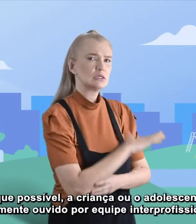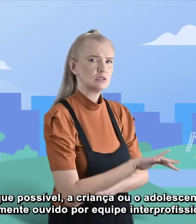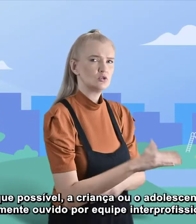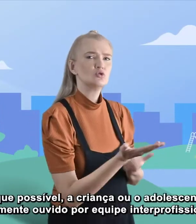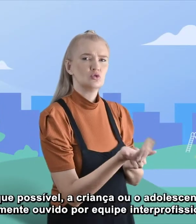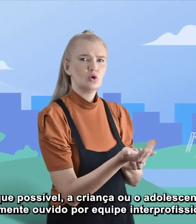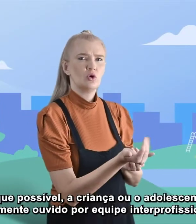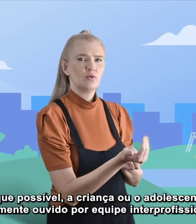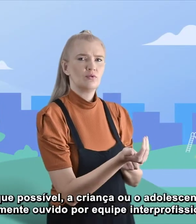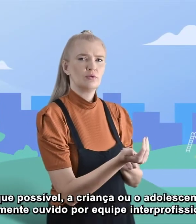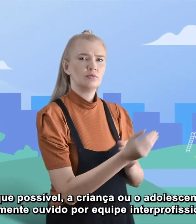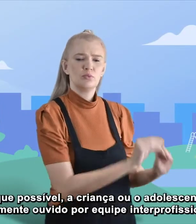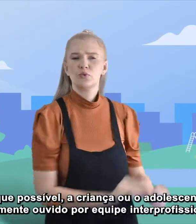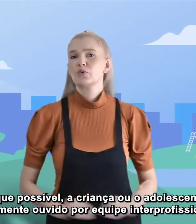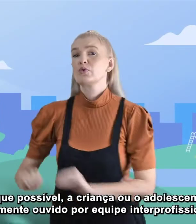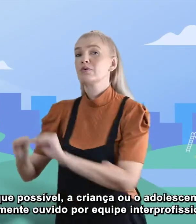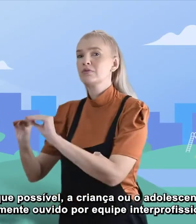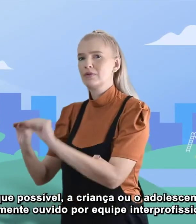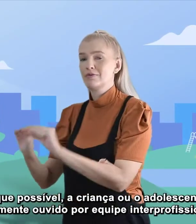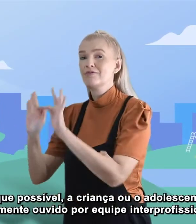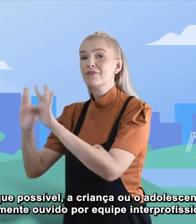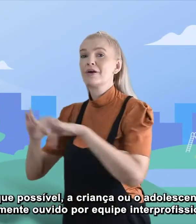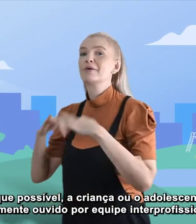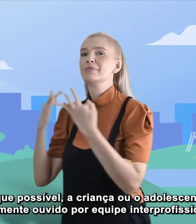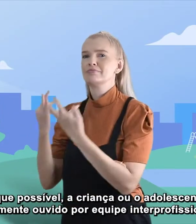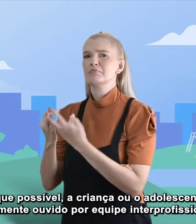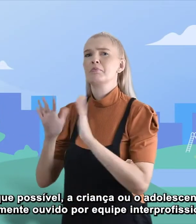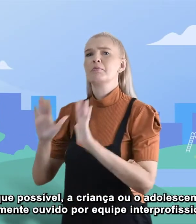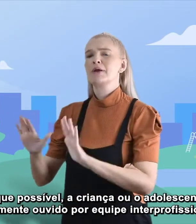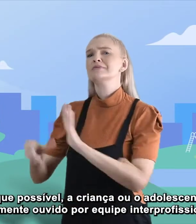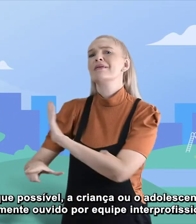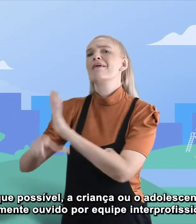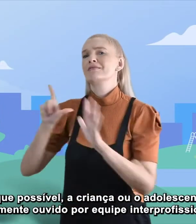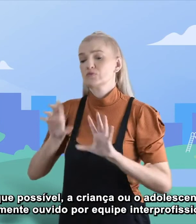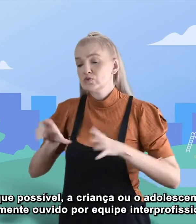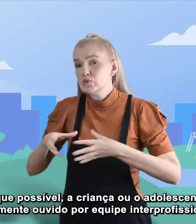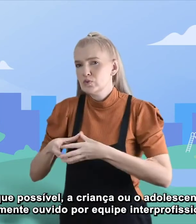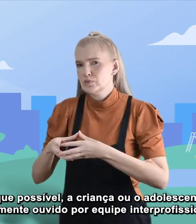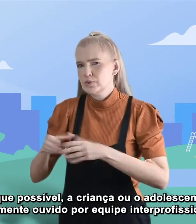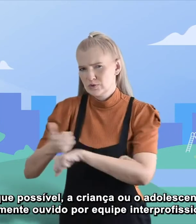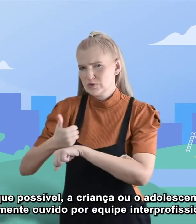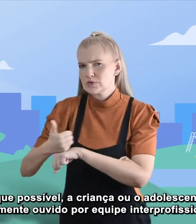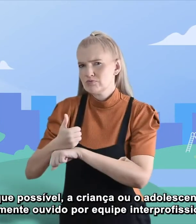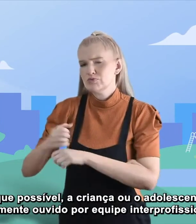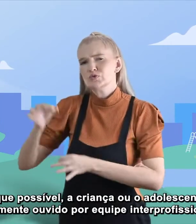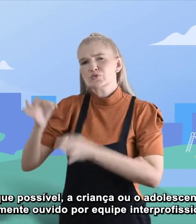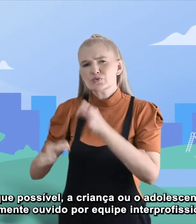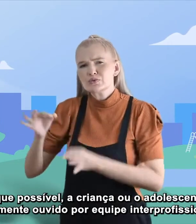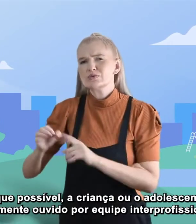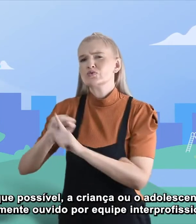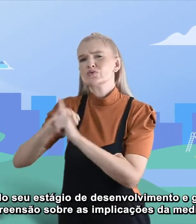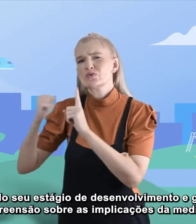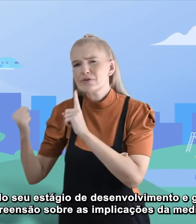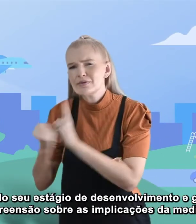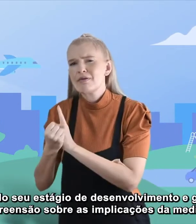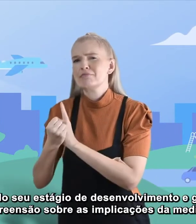Sempre que possível, a criança ou o adolescente será previamente ouvido por equipe interprofissional, respeitado